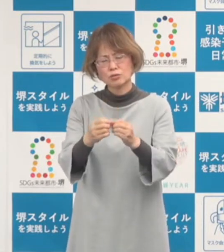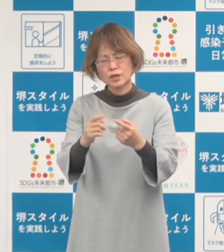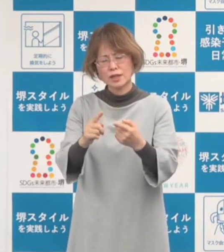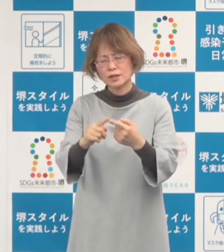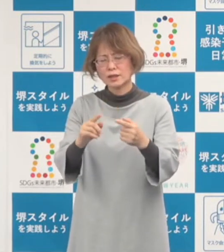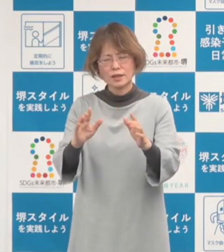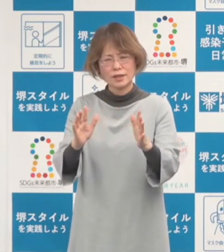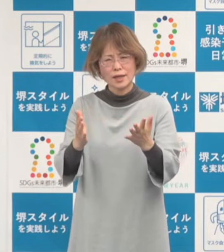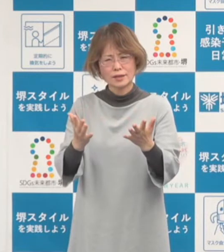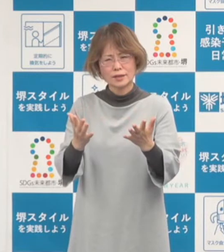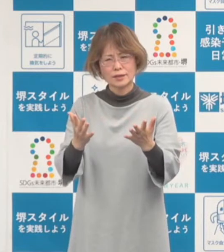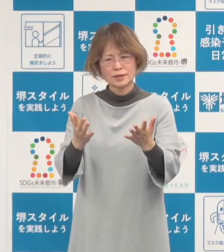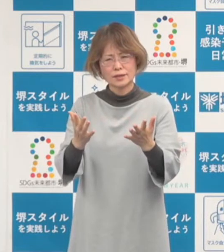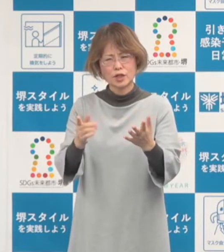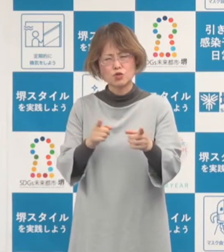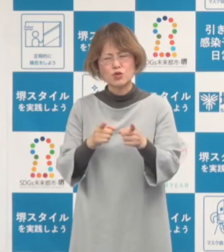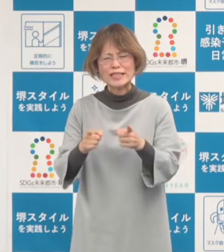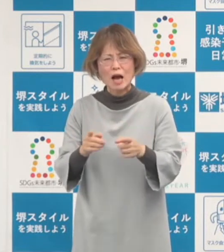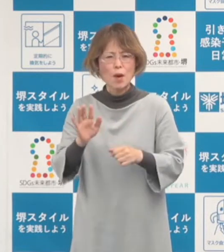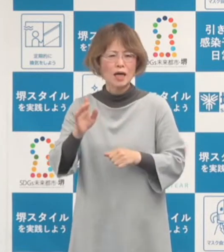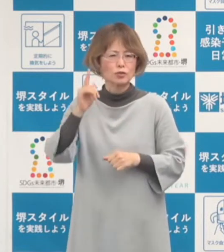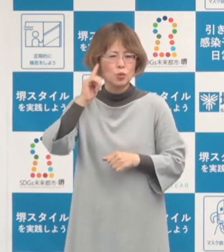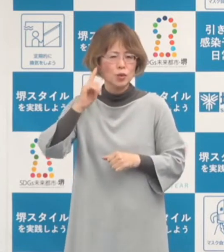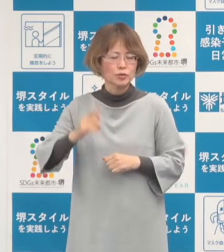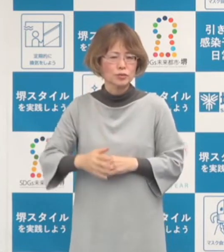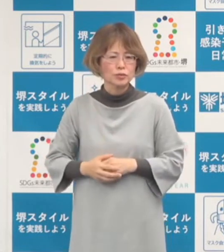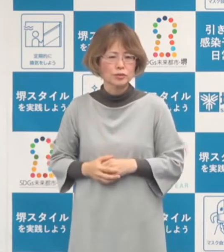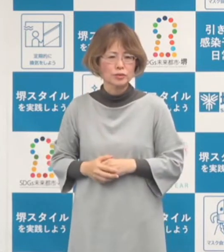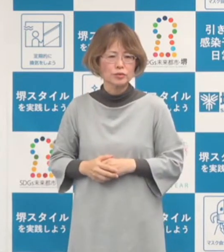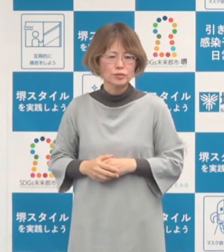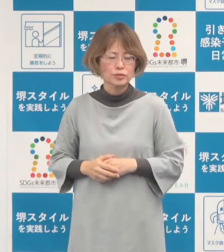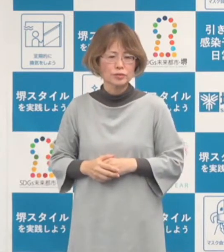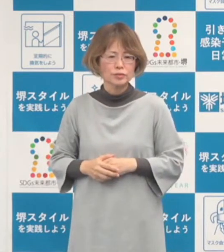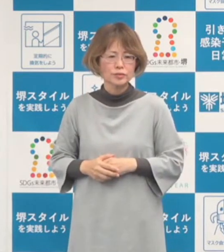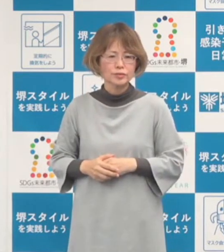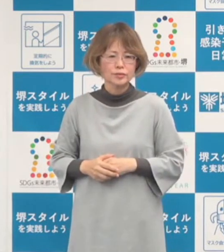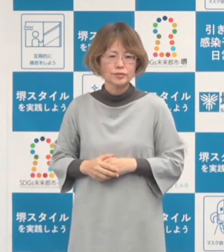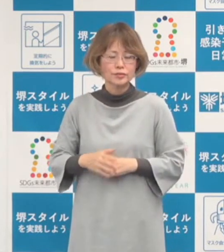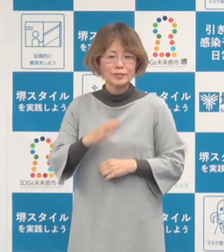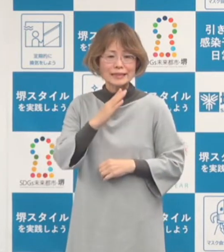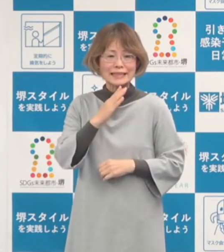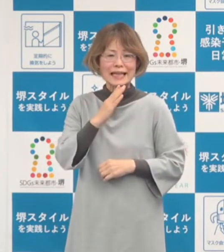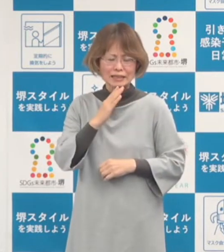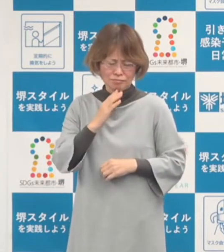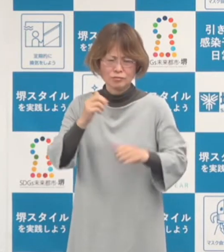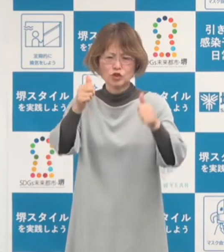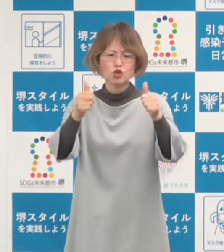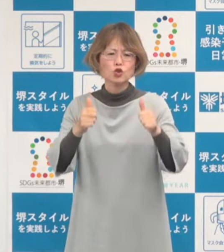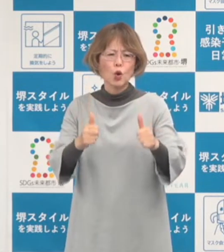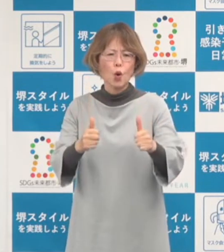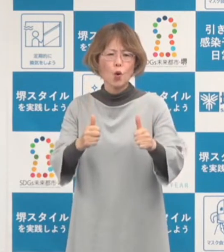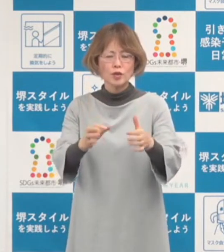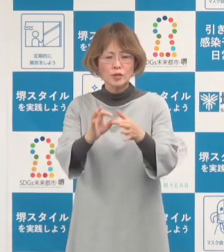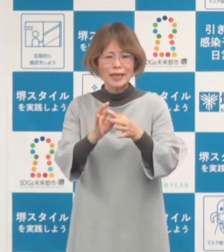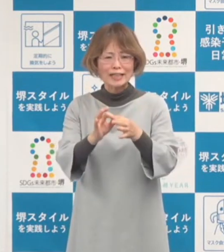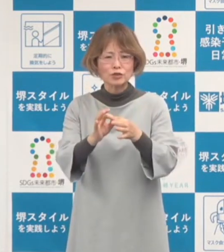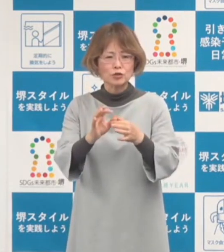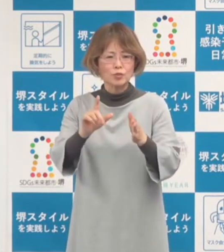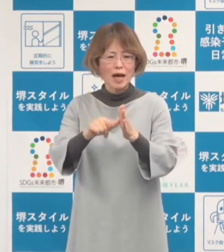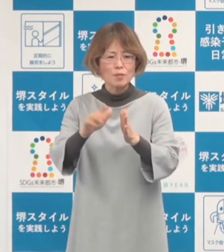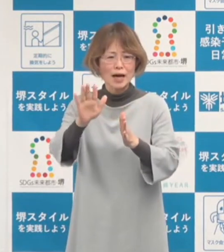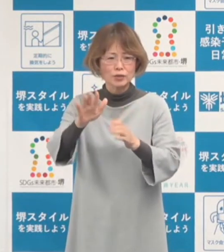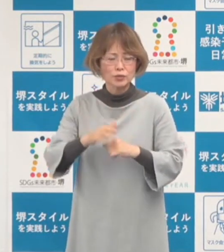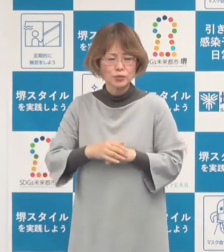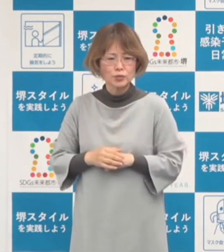くれないじゃないかという批判もあると思うんですけれども、まあ、実際訴訟になっているケースもあると思うんですけれども、こういった点につい